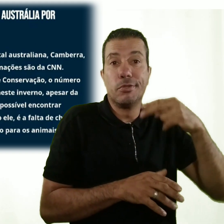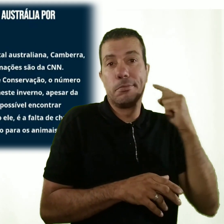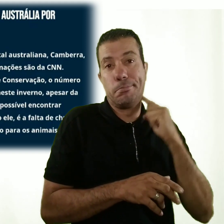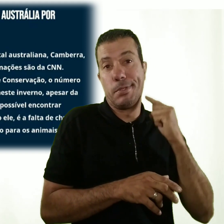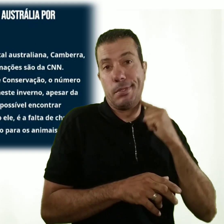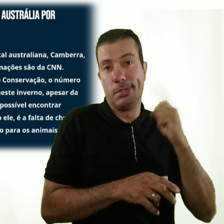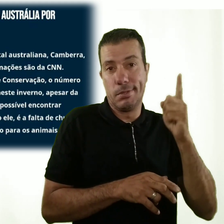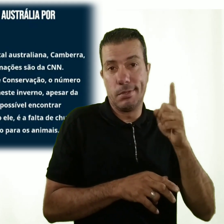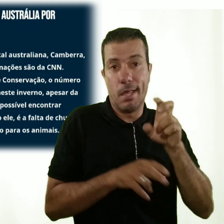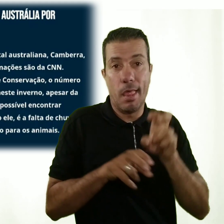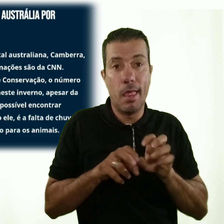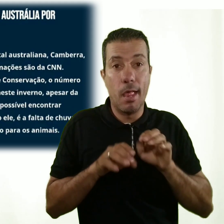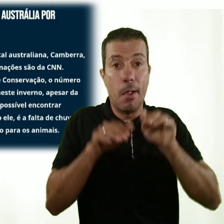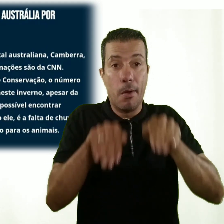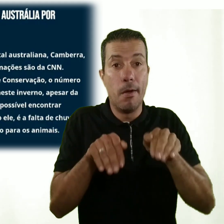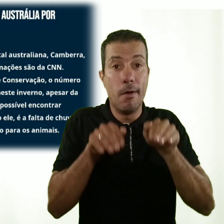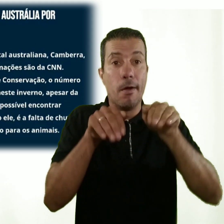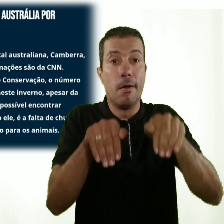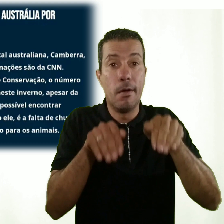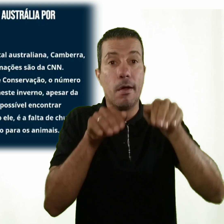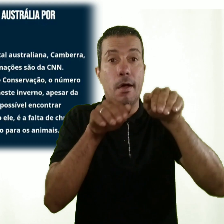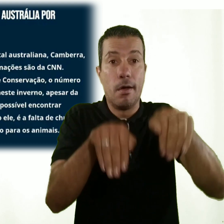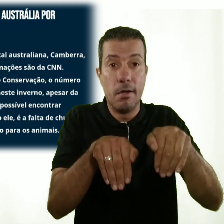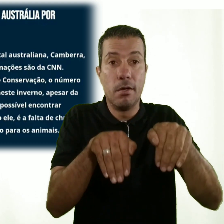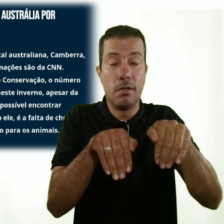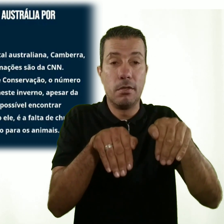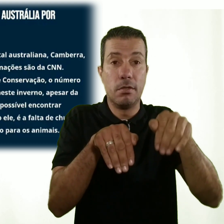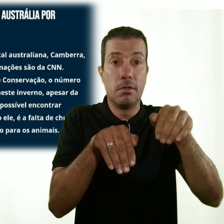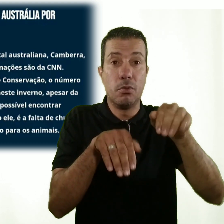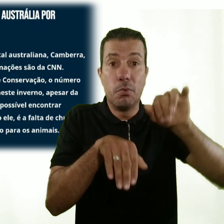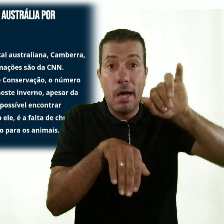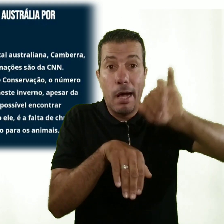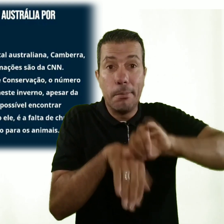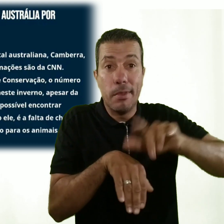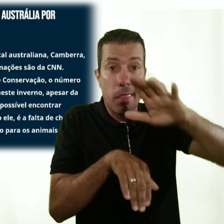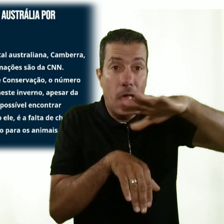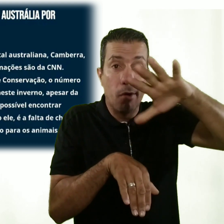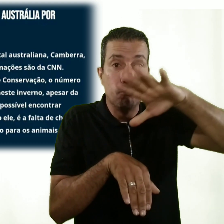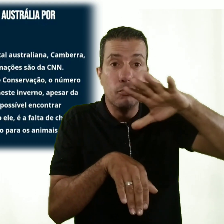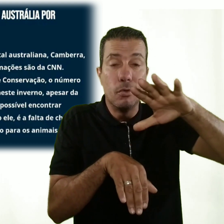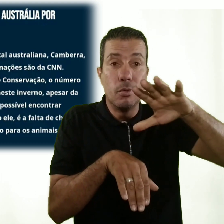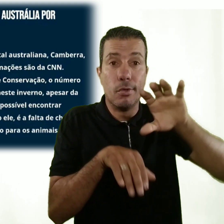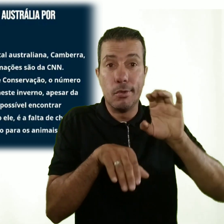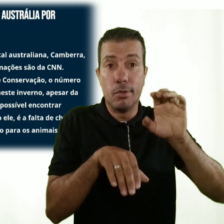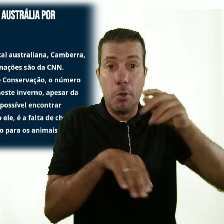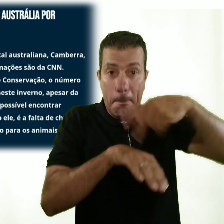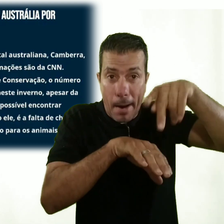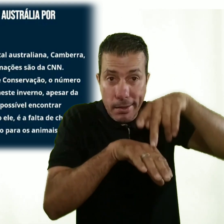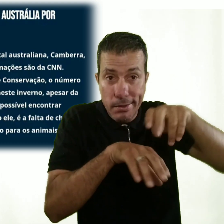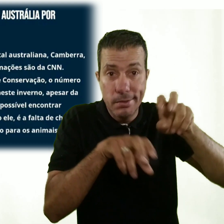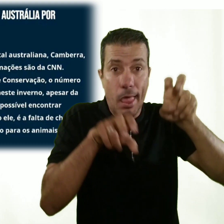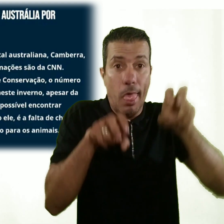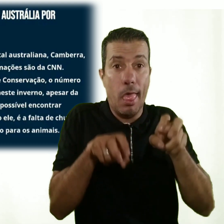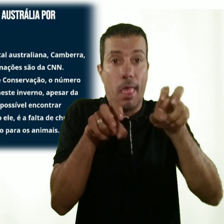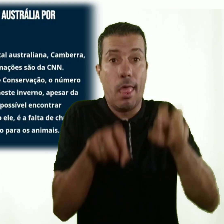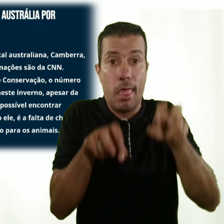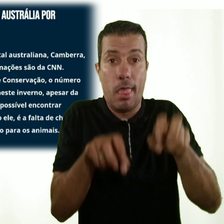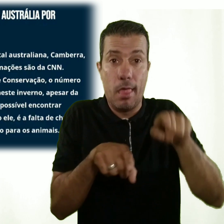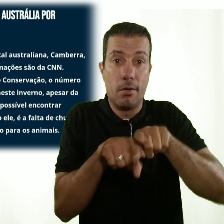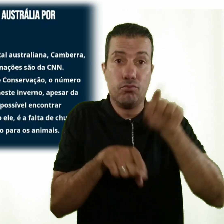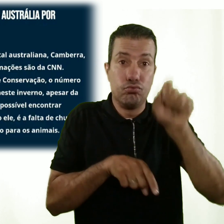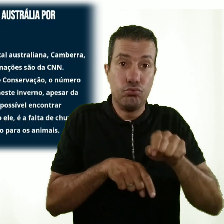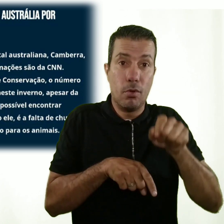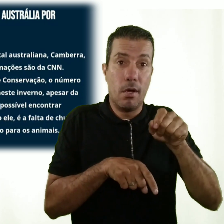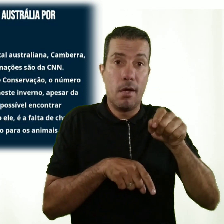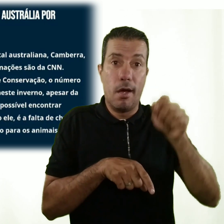Cangurus tomam as ruas da capital da Austrália por escassez de alimentos. Isso não está acontecendo só na África, no Brasil,